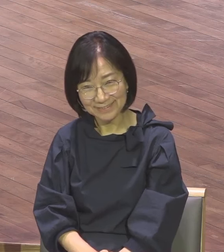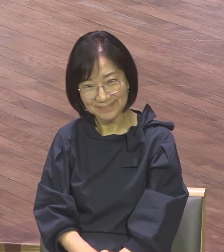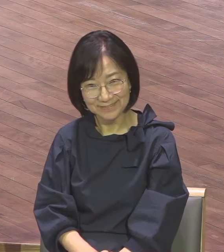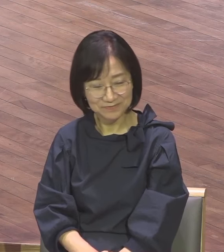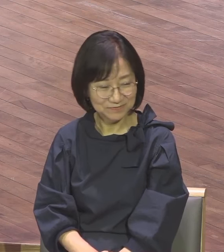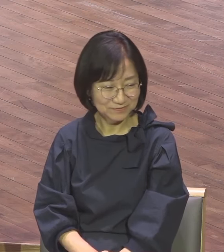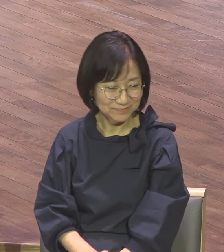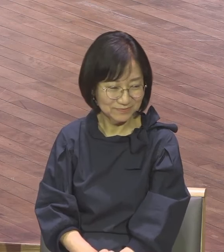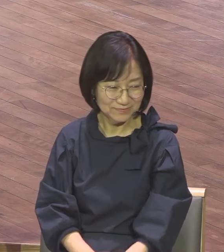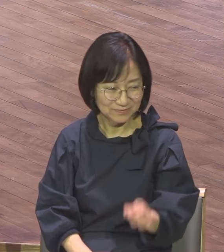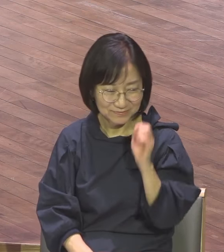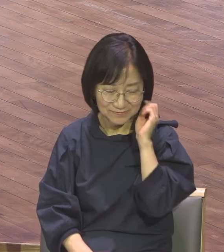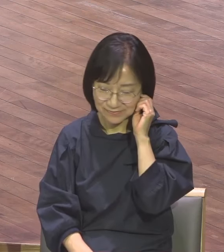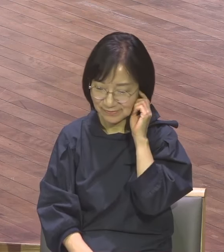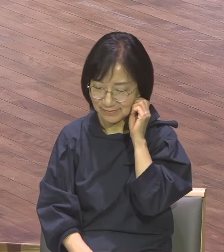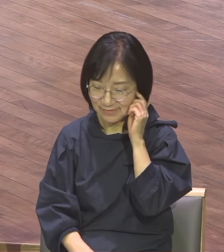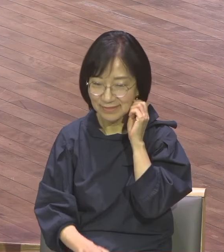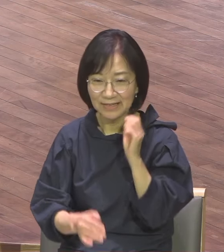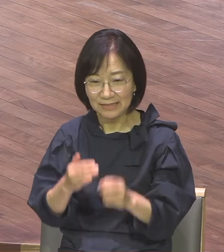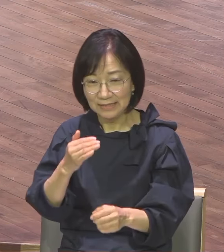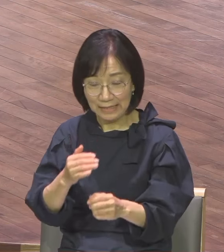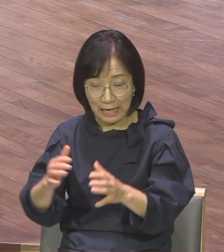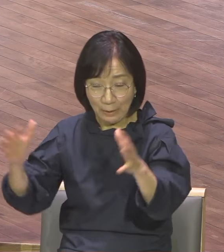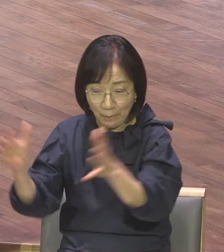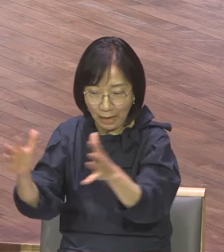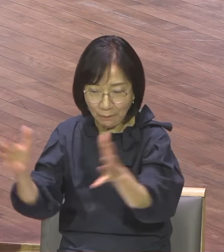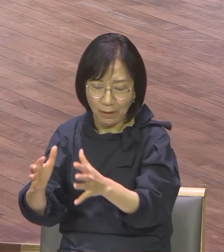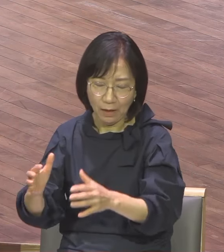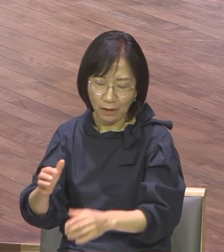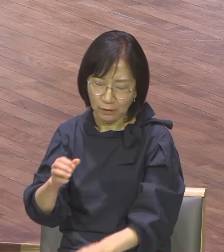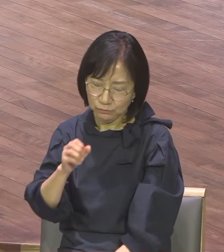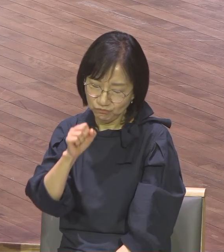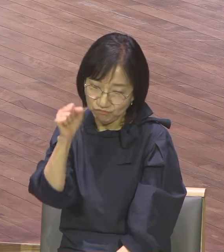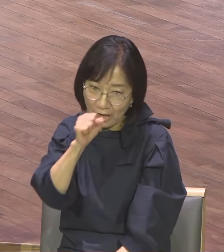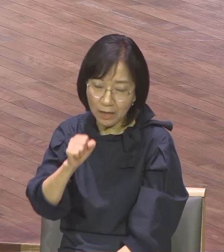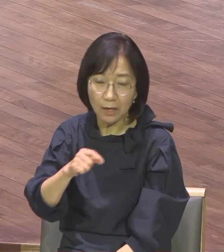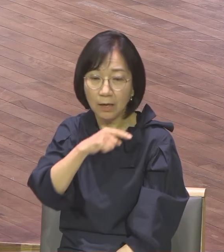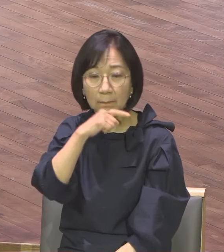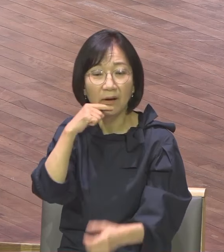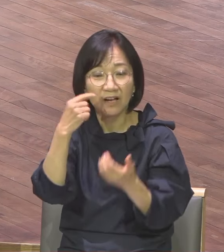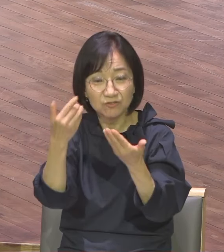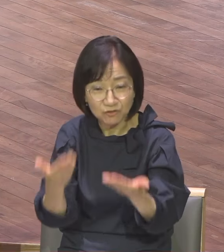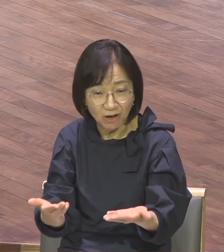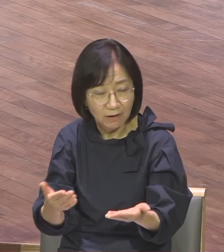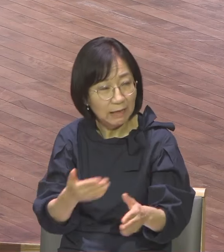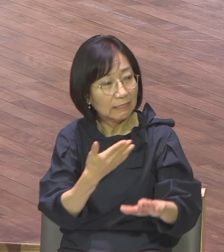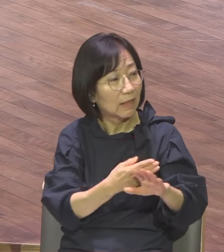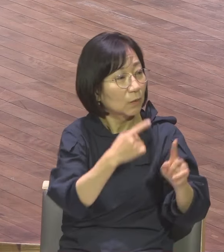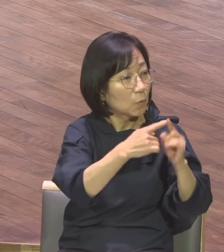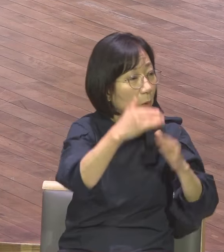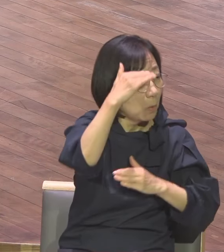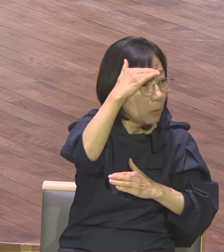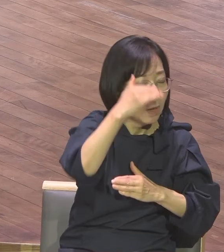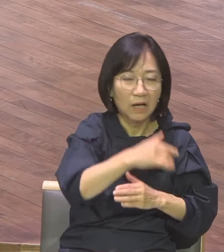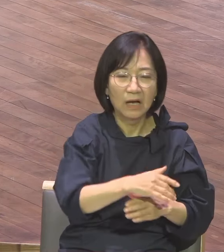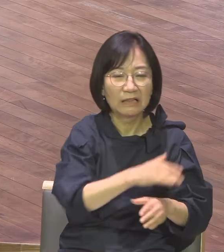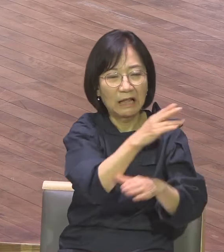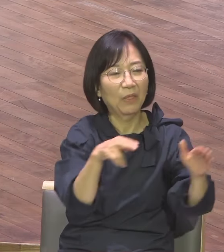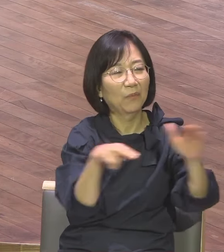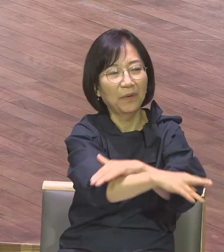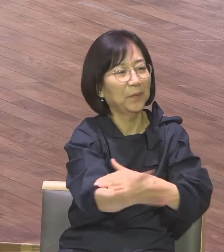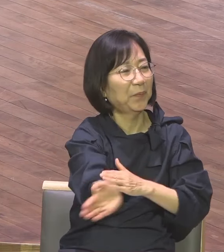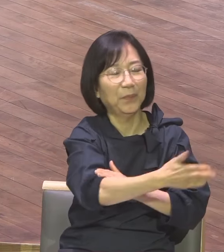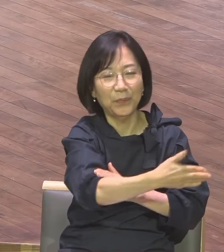모여서 계속 그렇게 그 모인 걸 힘써요. 심지어 공휴일도 모인다. 일반 교회는 오지 않습니다. 그러니까